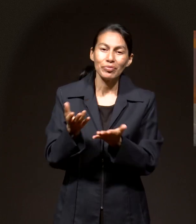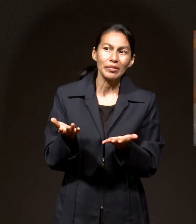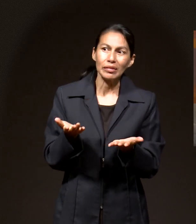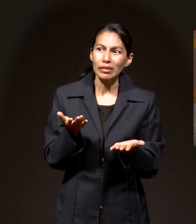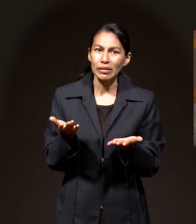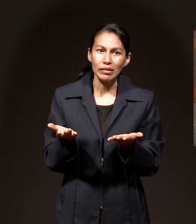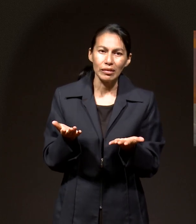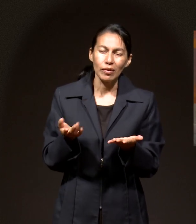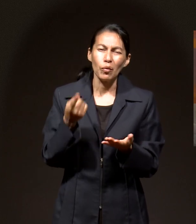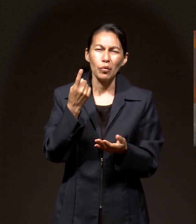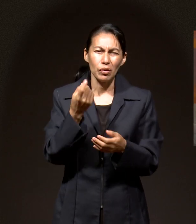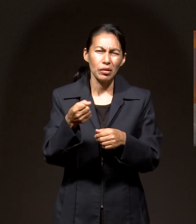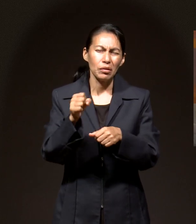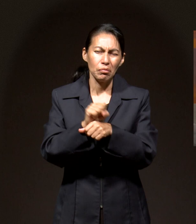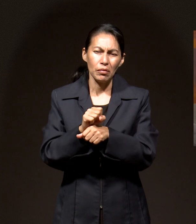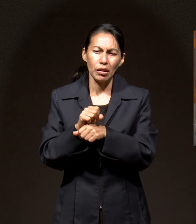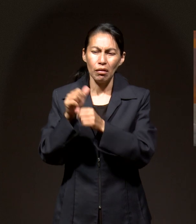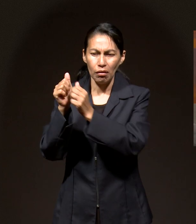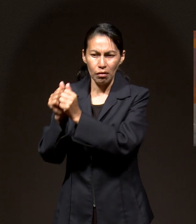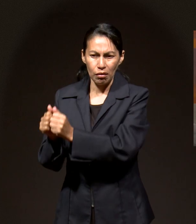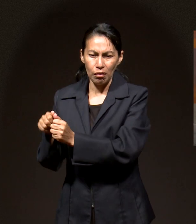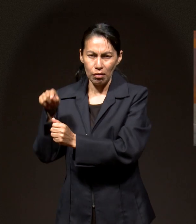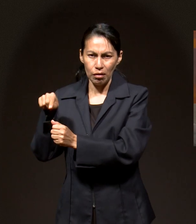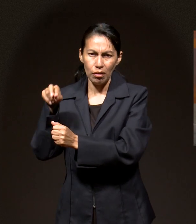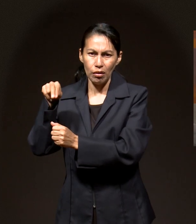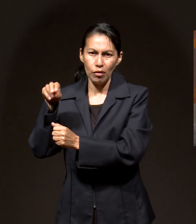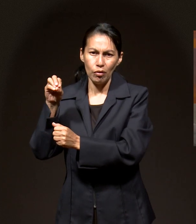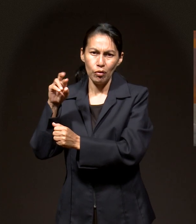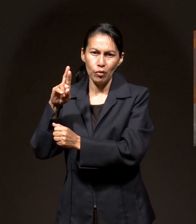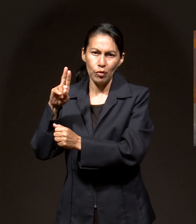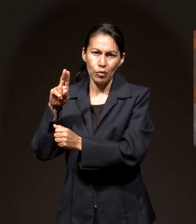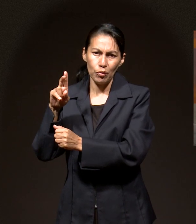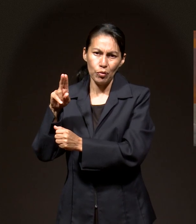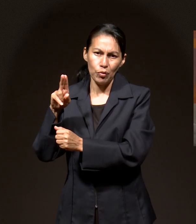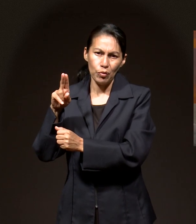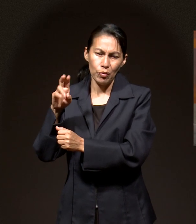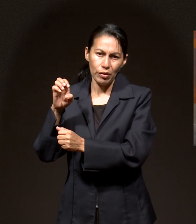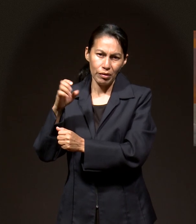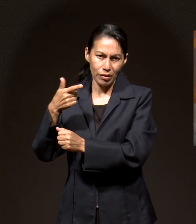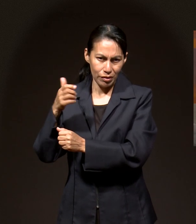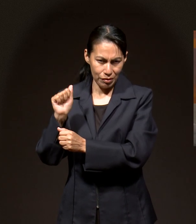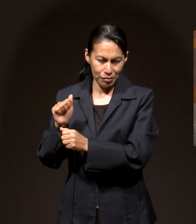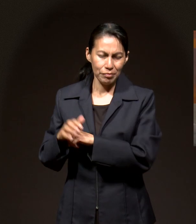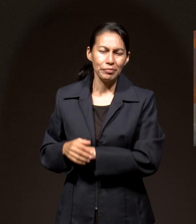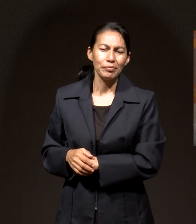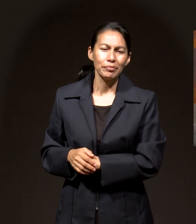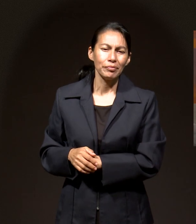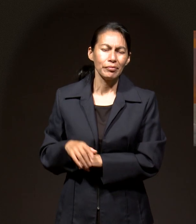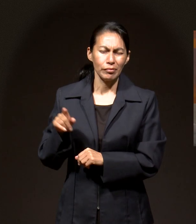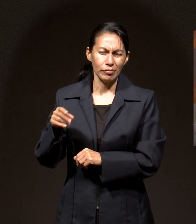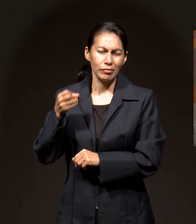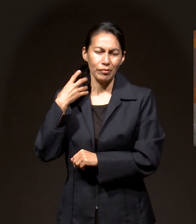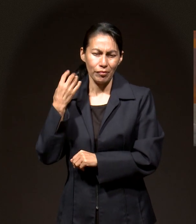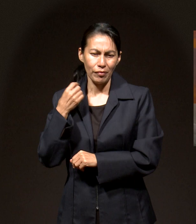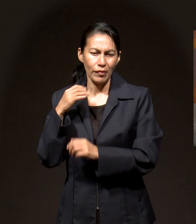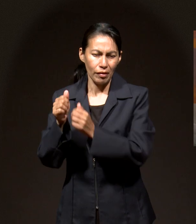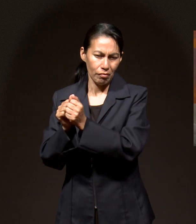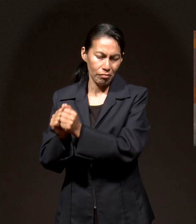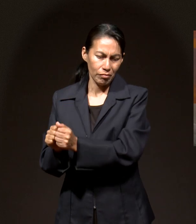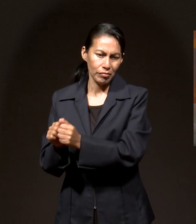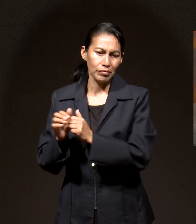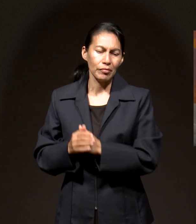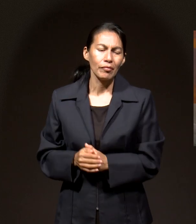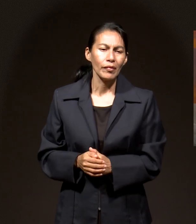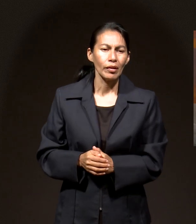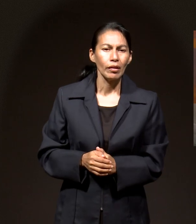hacer. Y bueno, estuve allá una semana en Noruega, gracias a Dios, en esta conferencia. Y recuerdo algo muy